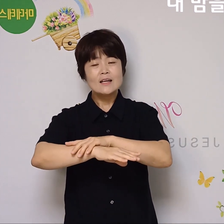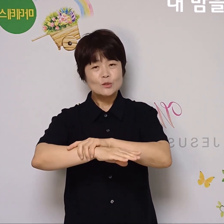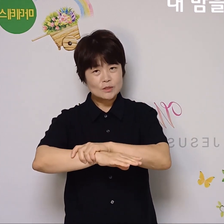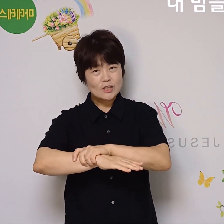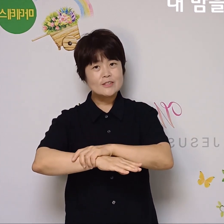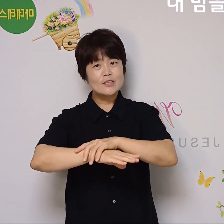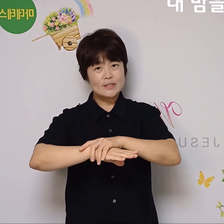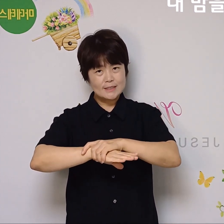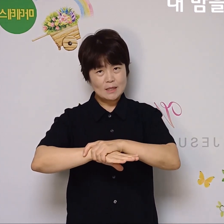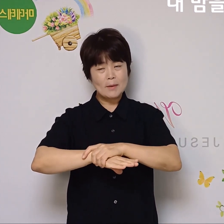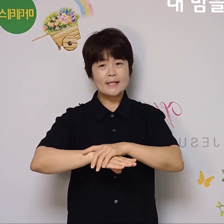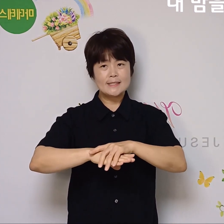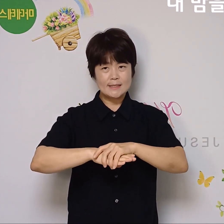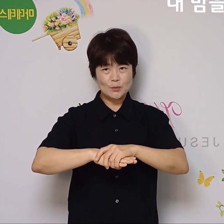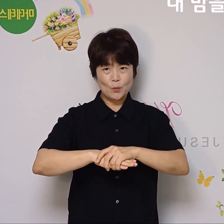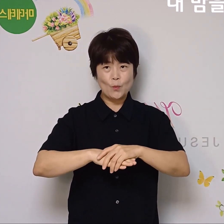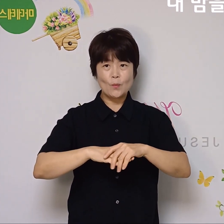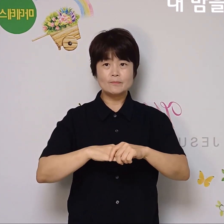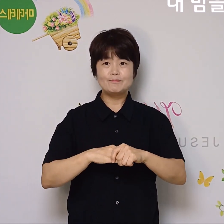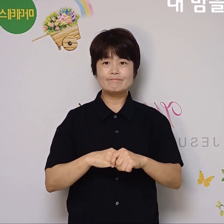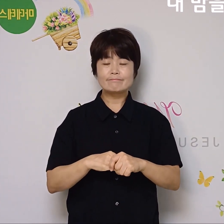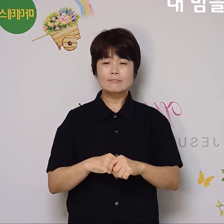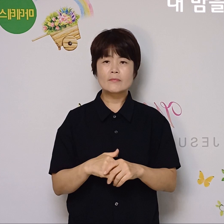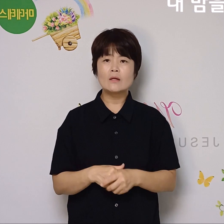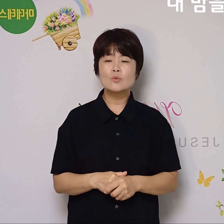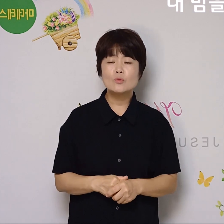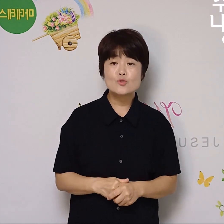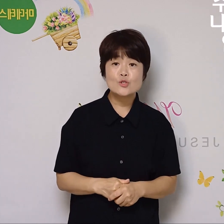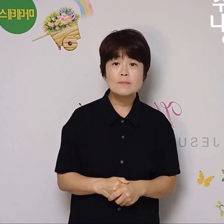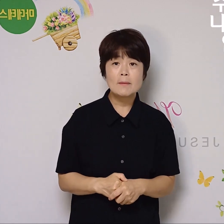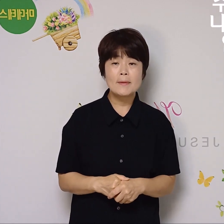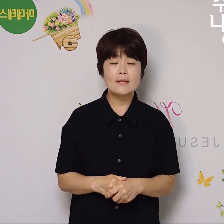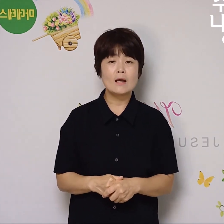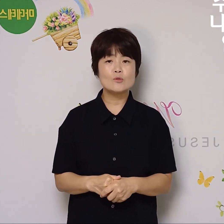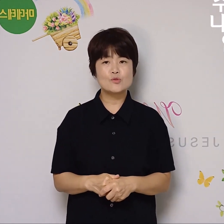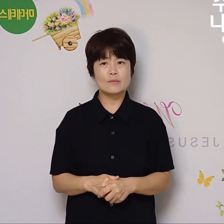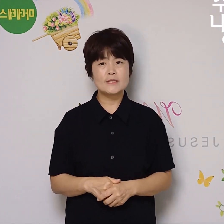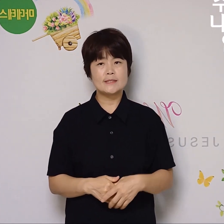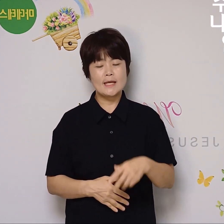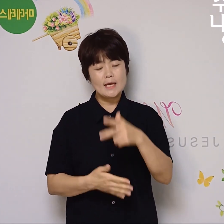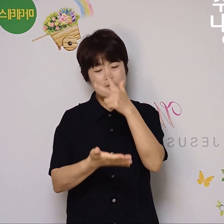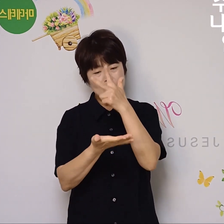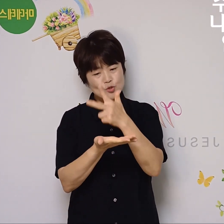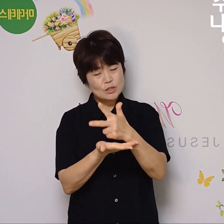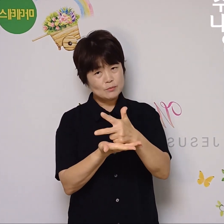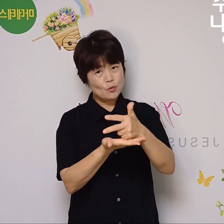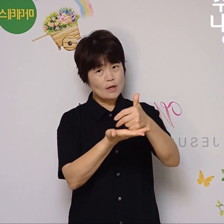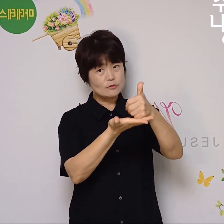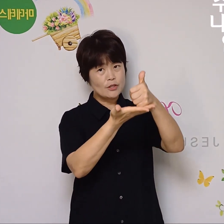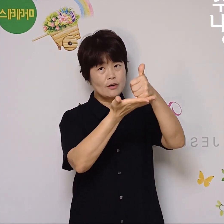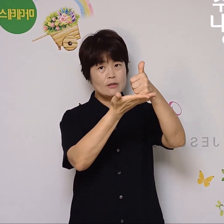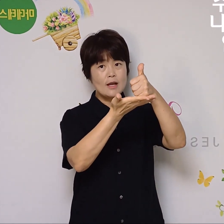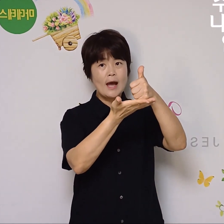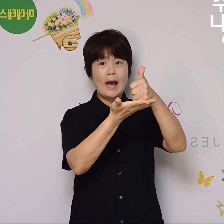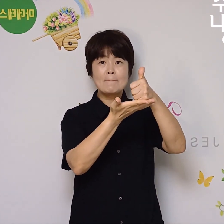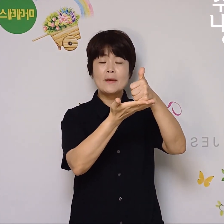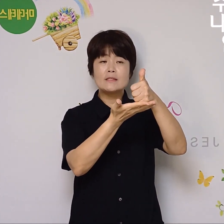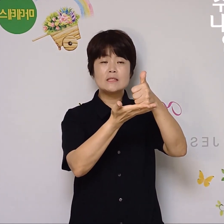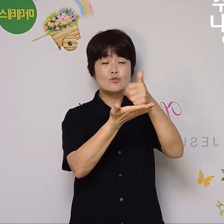우리 천천히 그냥 만지고 또 주님 앞에 나올 수 없을 때 주님 똑같고요. 앞에는